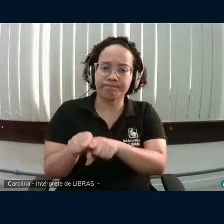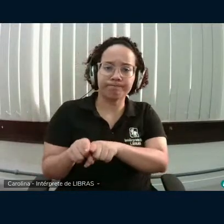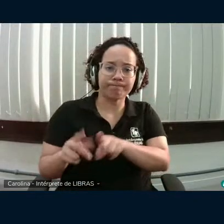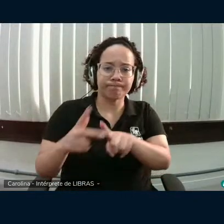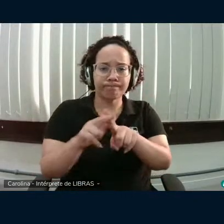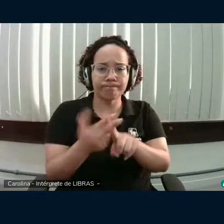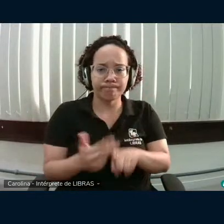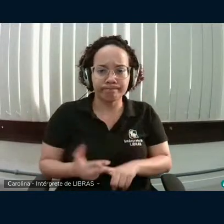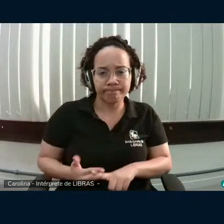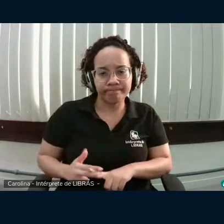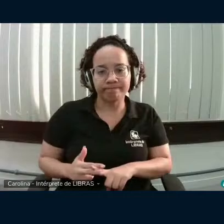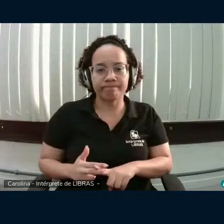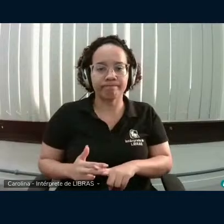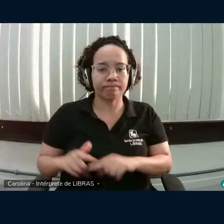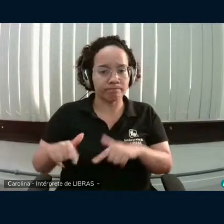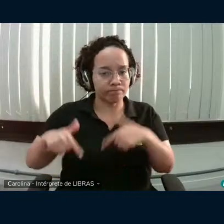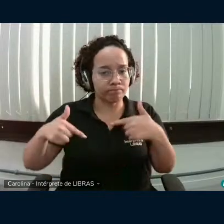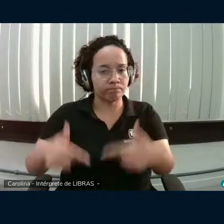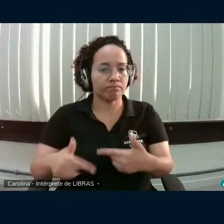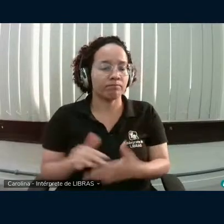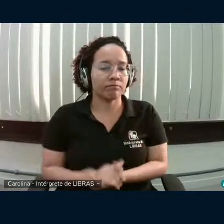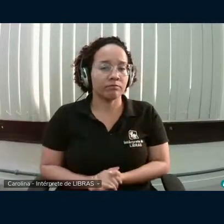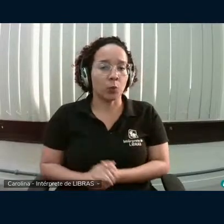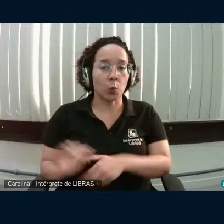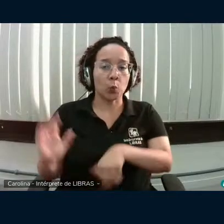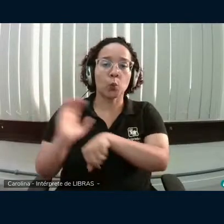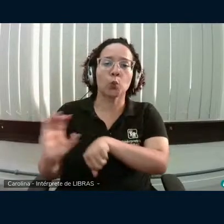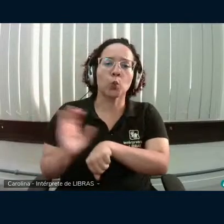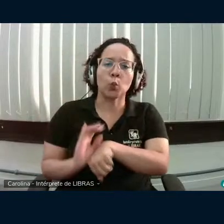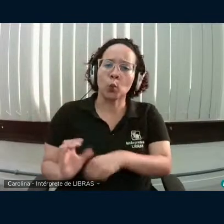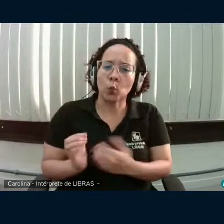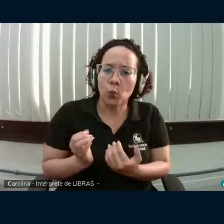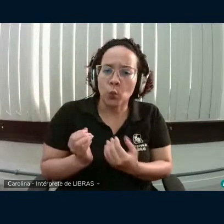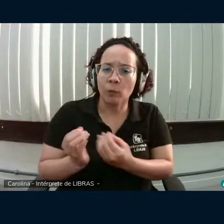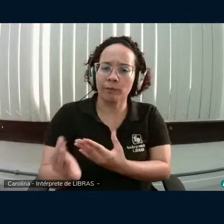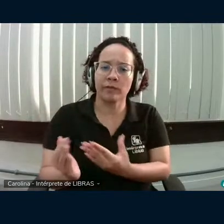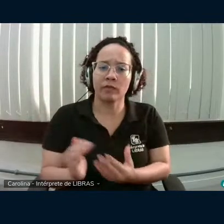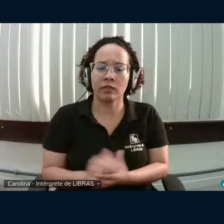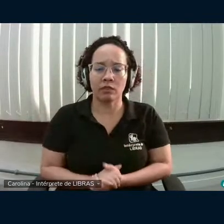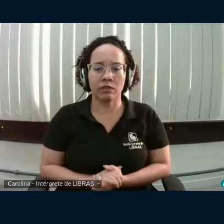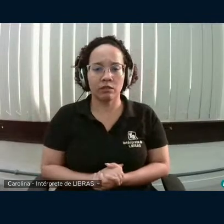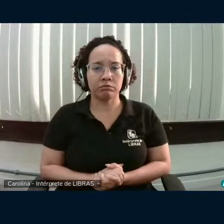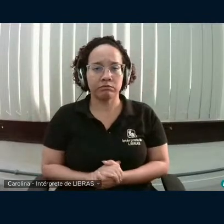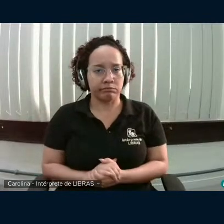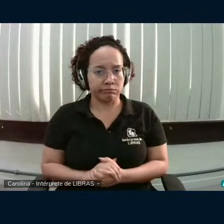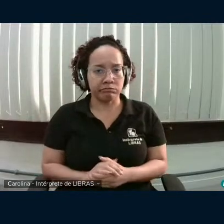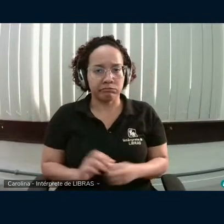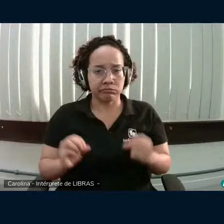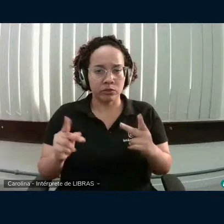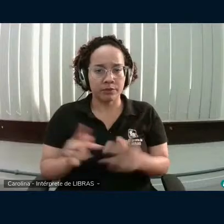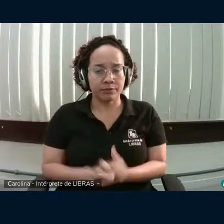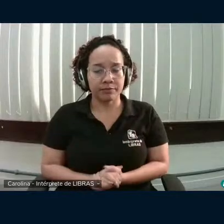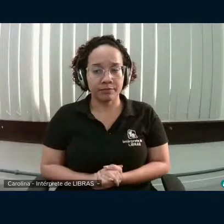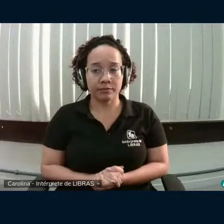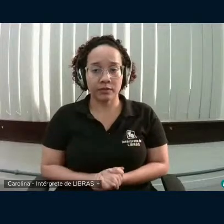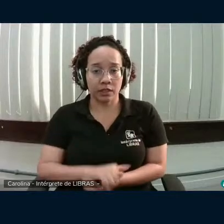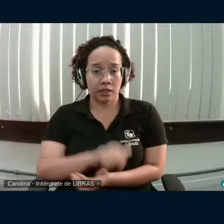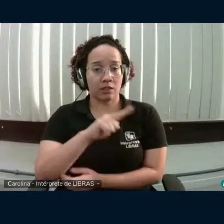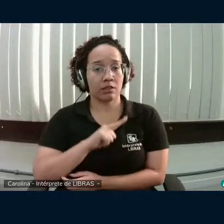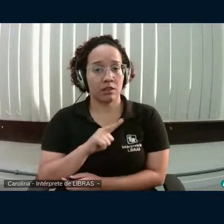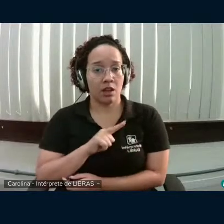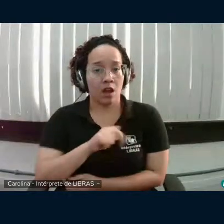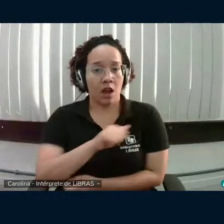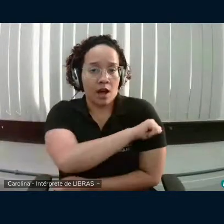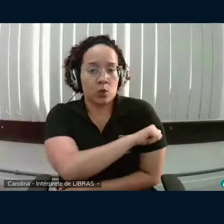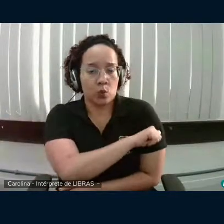quanto isso afeta os cursos que temos ofertado? Será que esses estudantes não estão ingressando porque os cursos